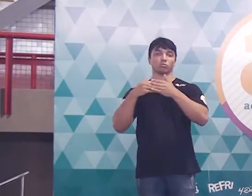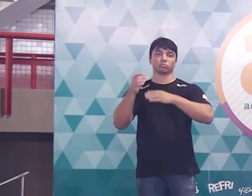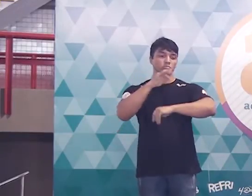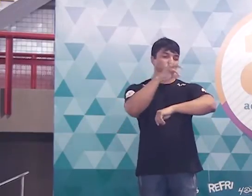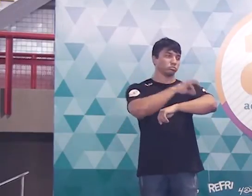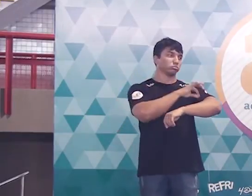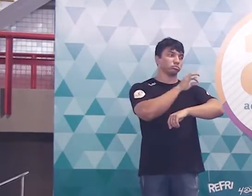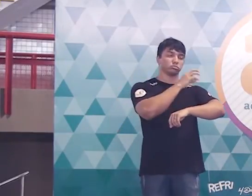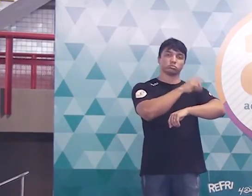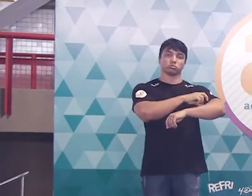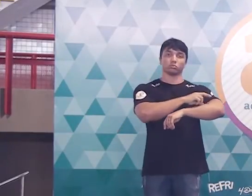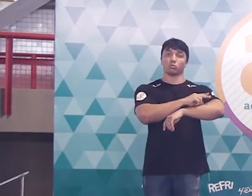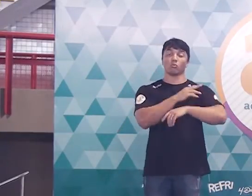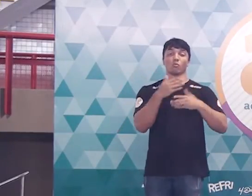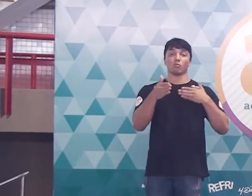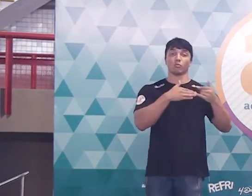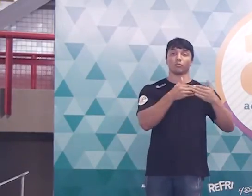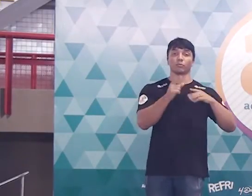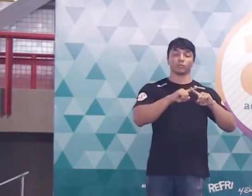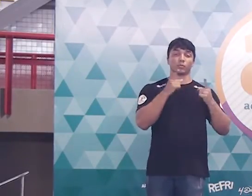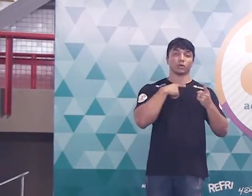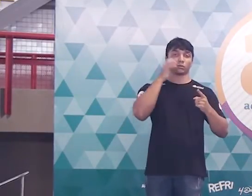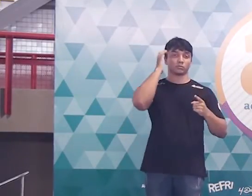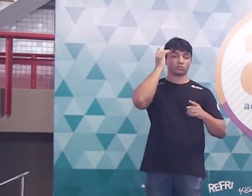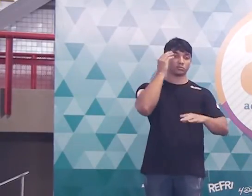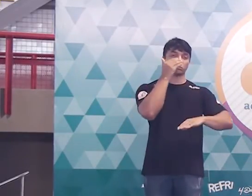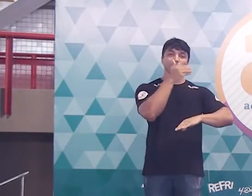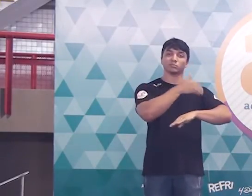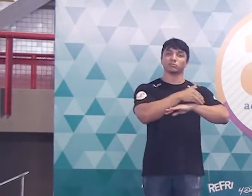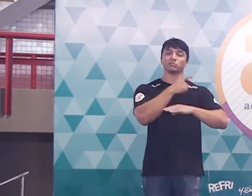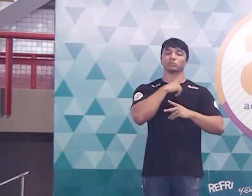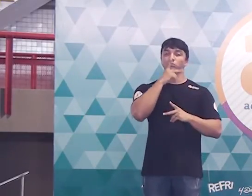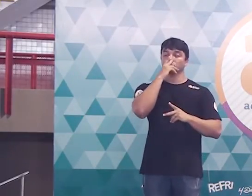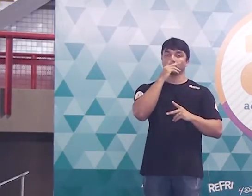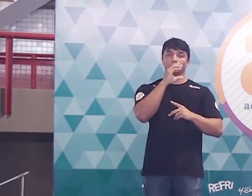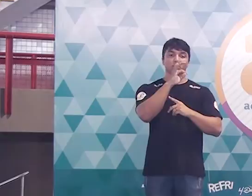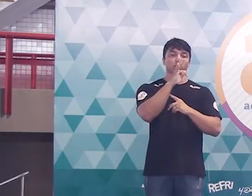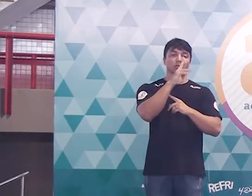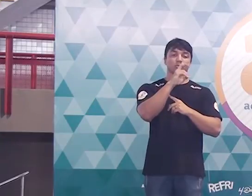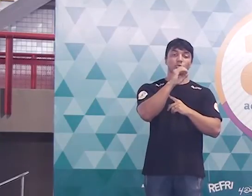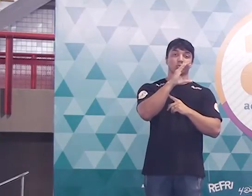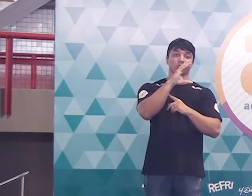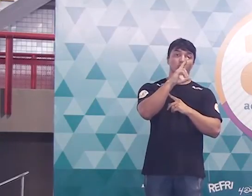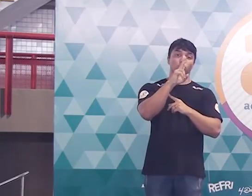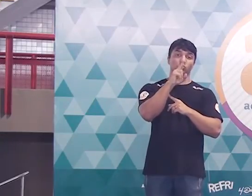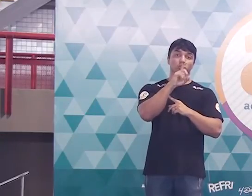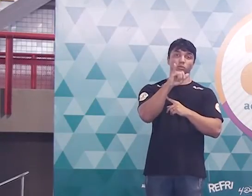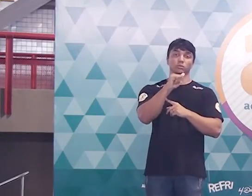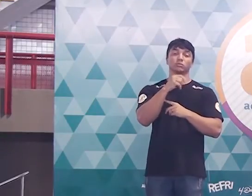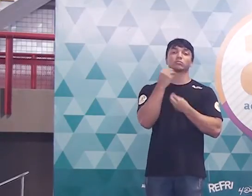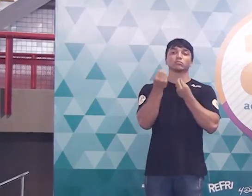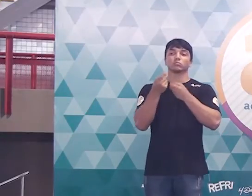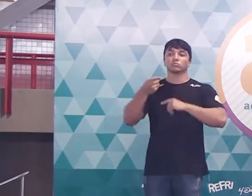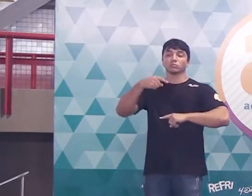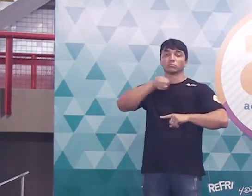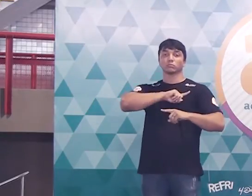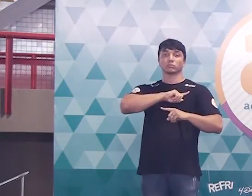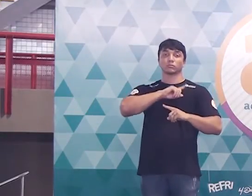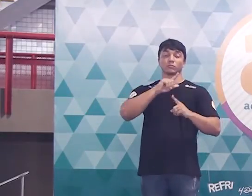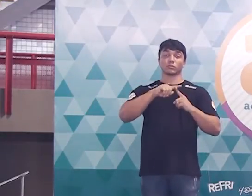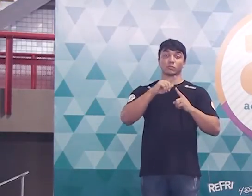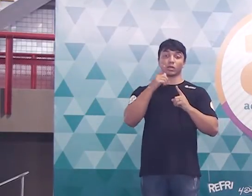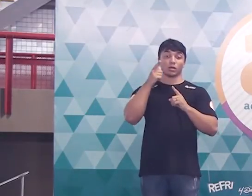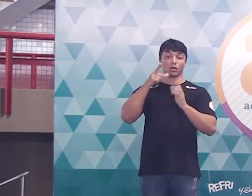vertebrado. Inclusive, acredita-se que o Trypanosoma cruzi chegou até a gente depois